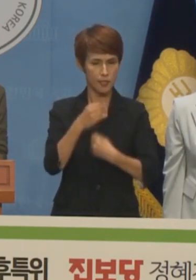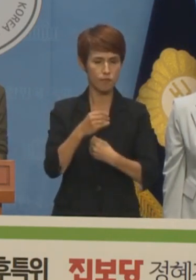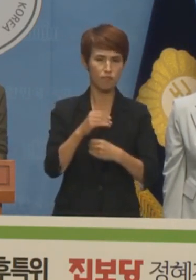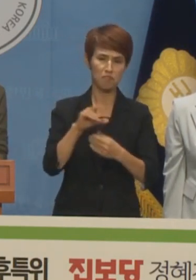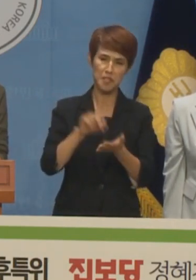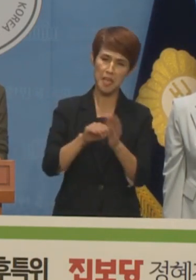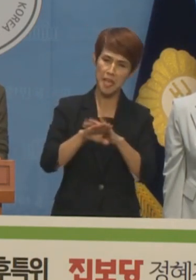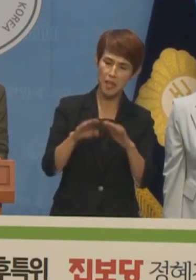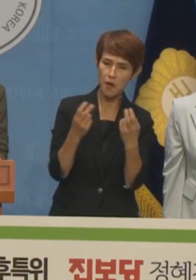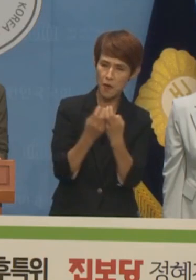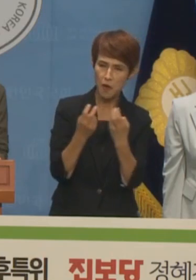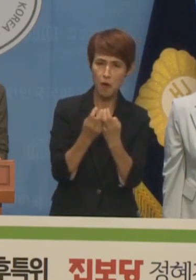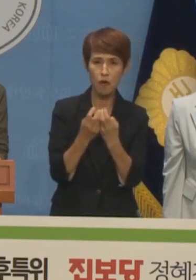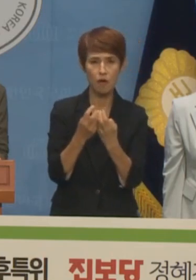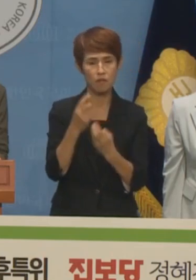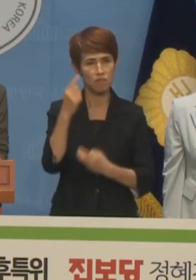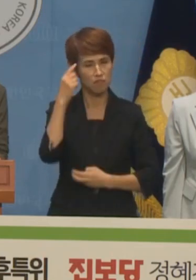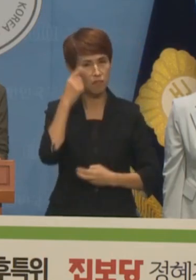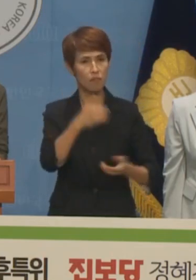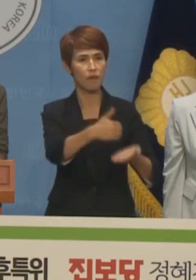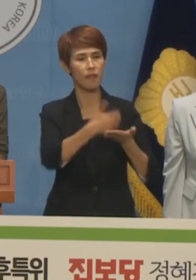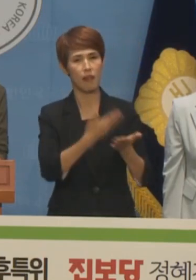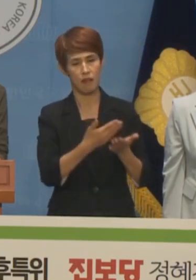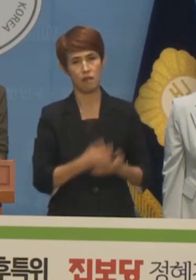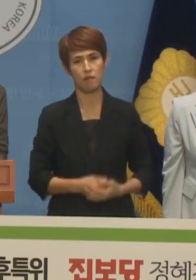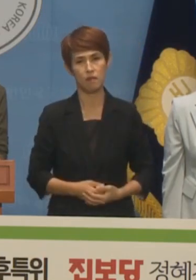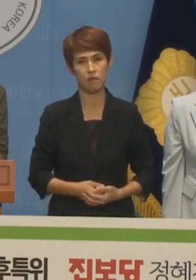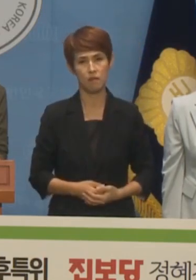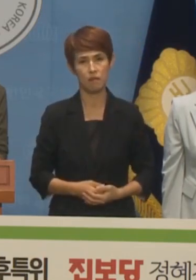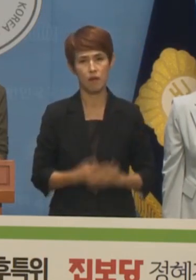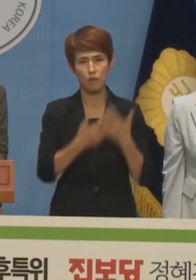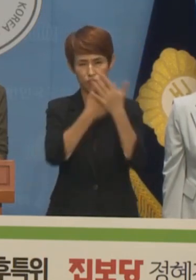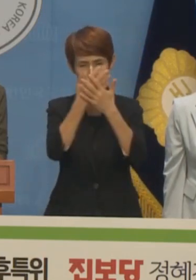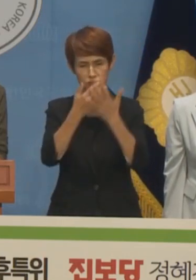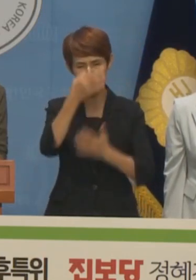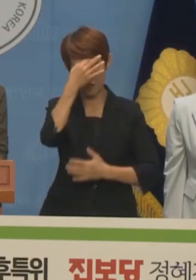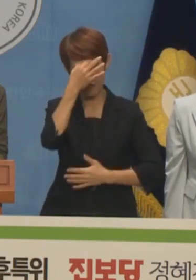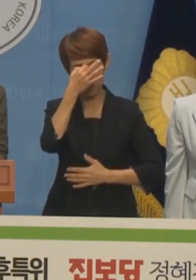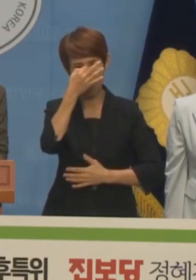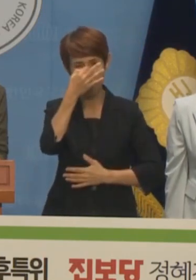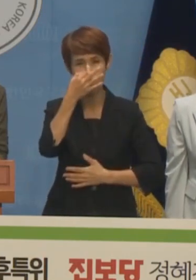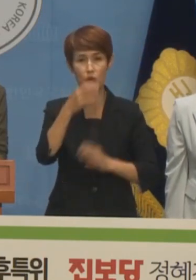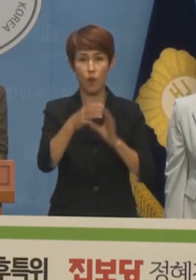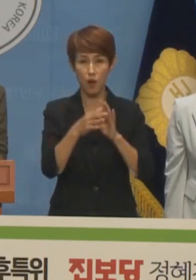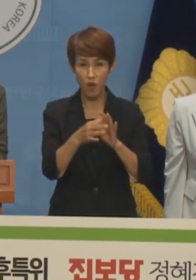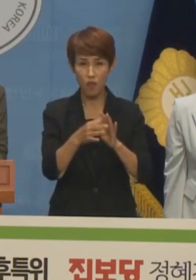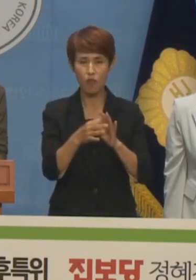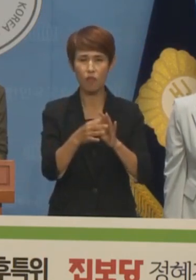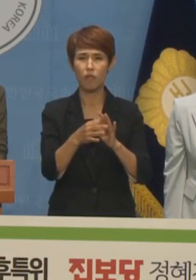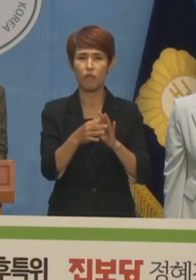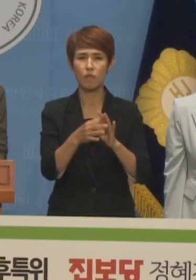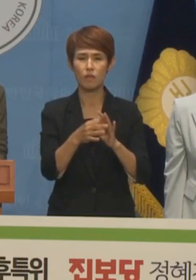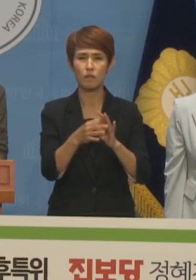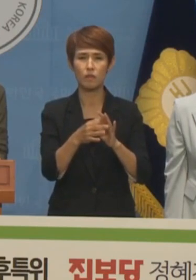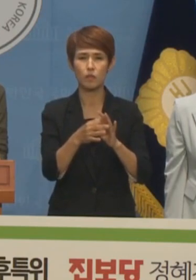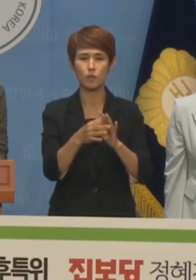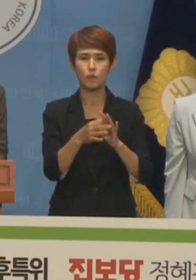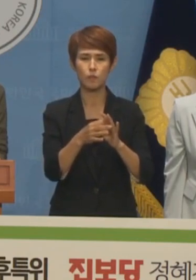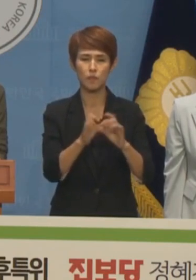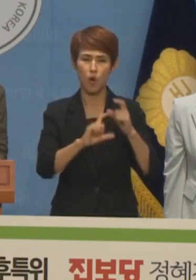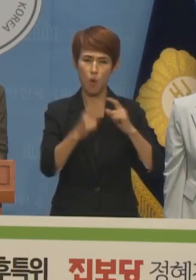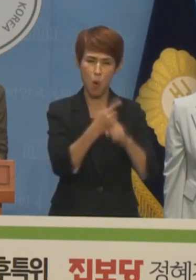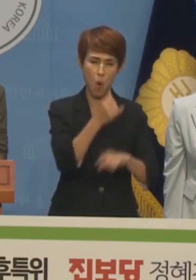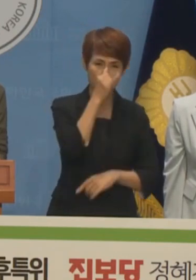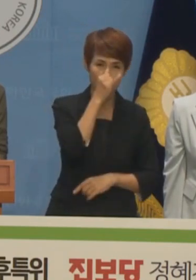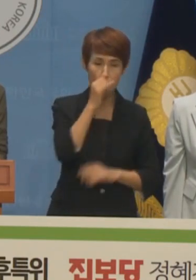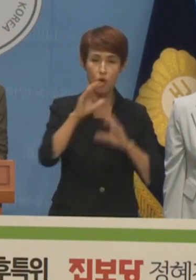요구합니다. 불확실성이 높은 기술을 보완하고 그러니까 국민의 생명을 보호하고 안전을